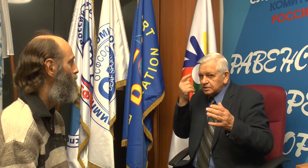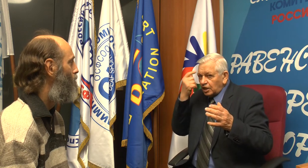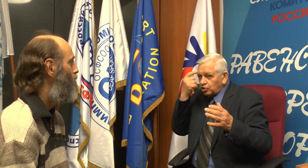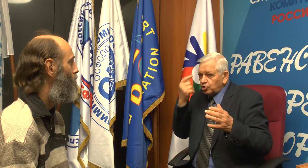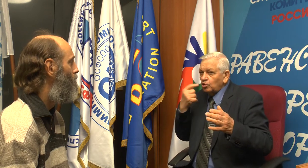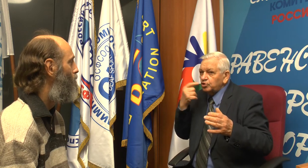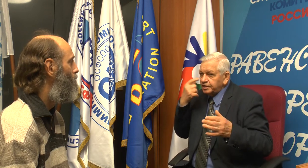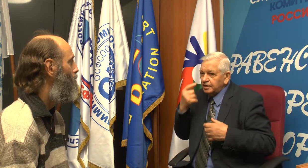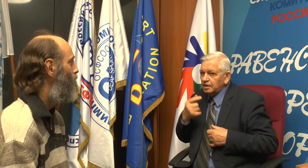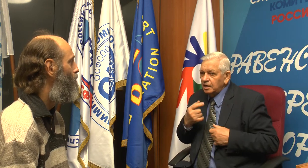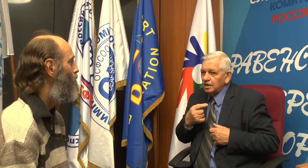знающие глухих